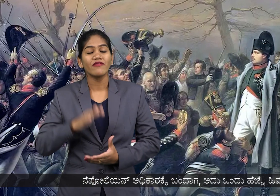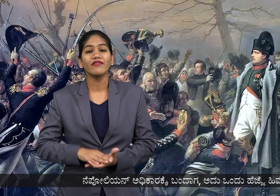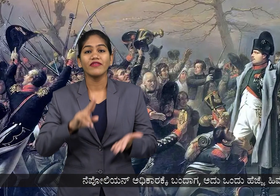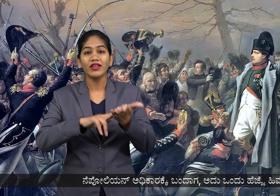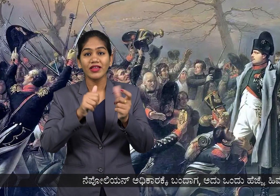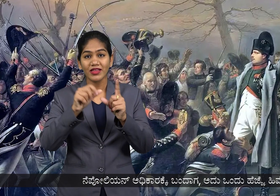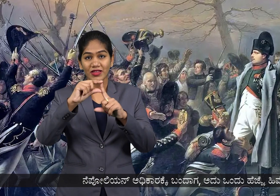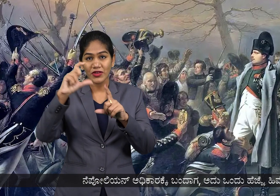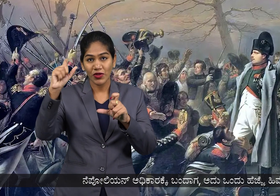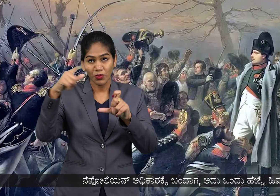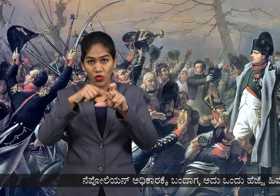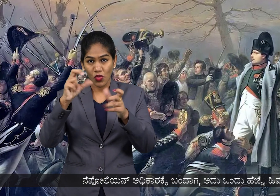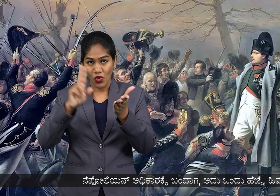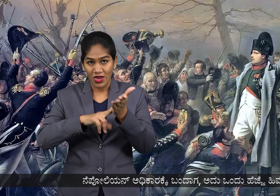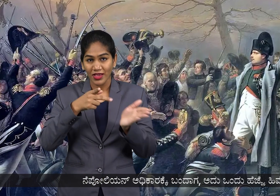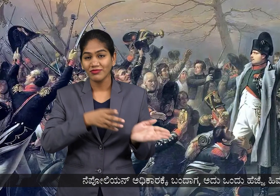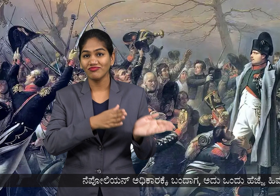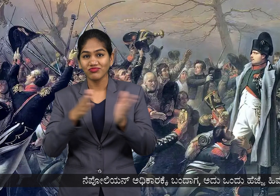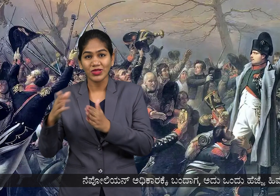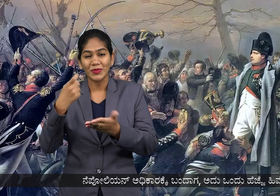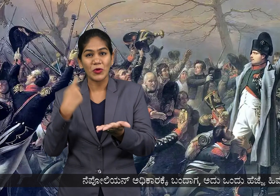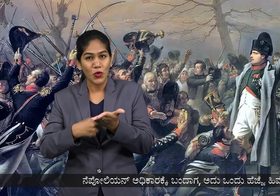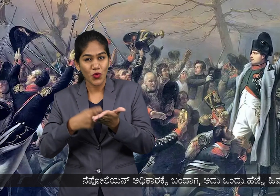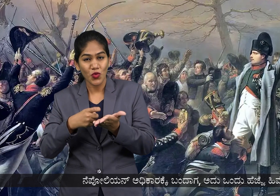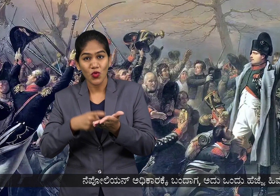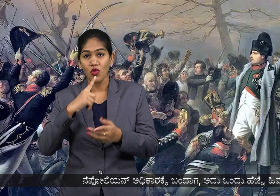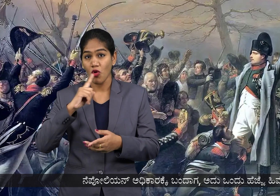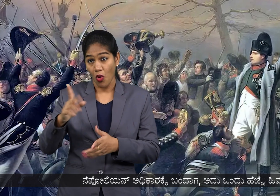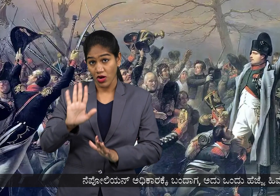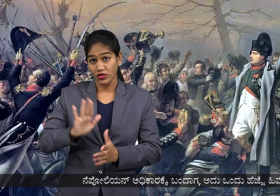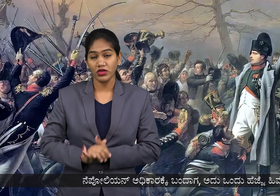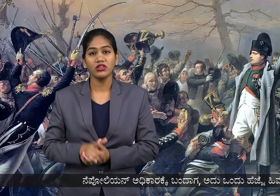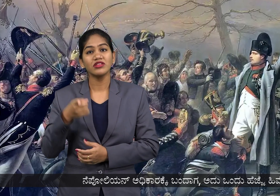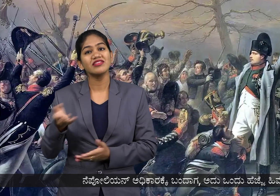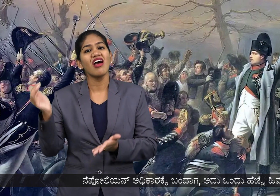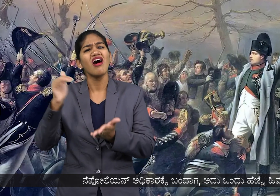ನೆಪೋಲಿಯನ್ ಅಧಿಕಾರಕ್ಕೆ ಬಂದಾಗ ಒಂದು ಹೆಜ್ಜೆ ಹಿಮ್ಮೆಟ್ಟಿತು.